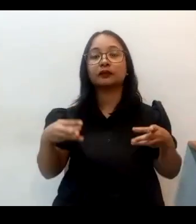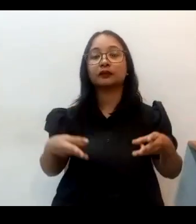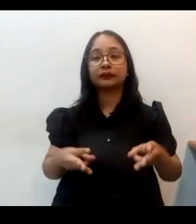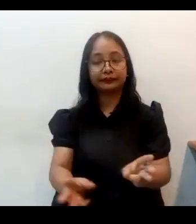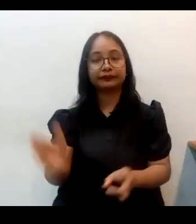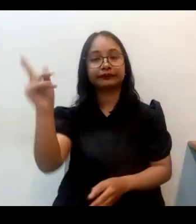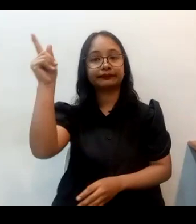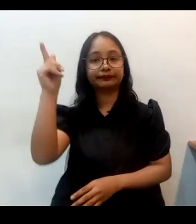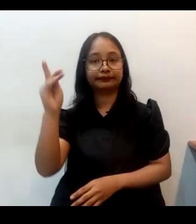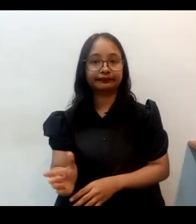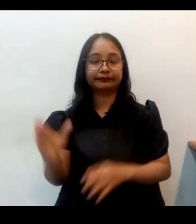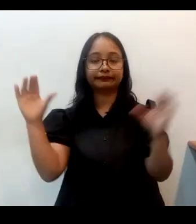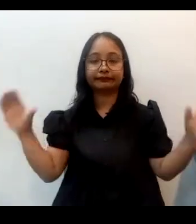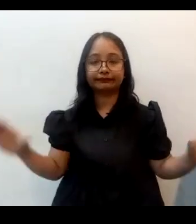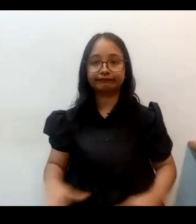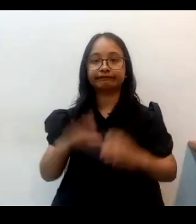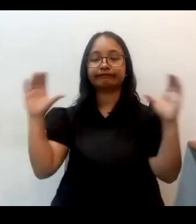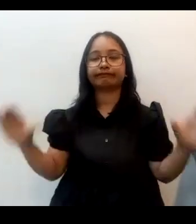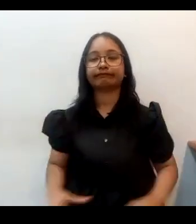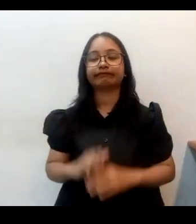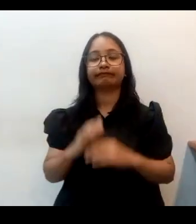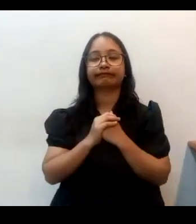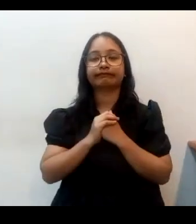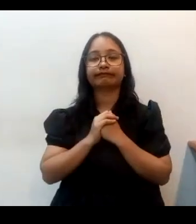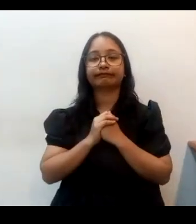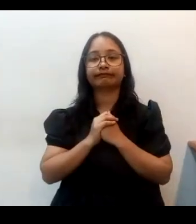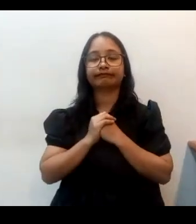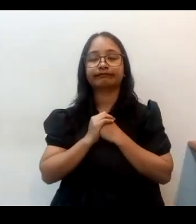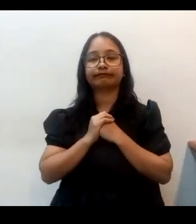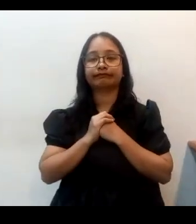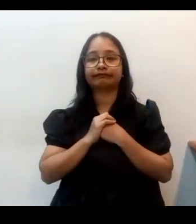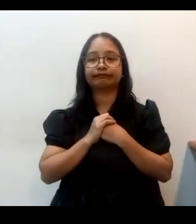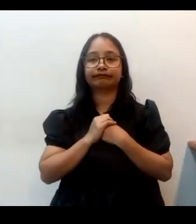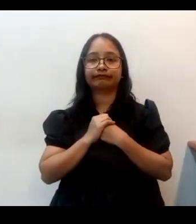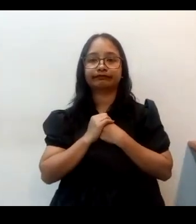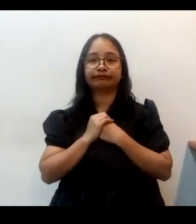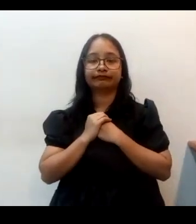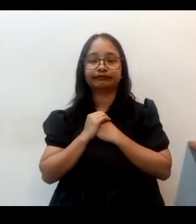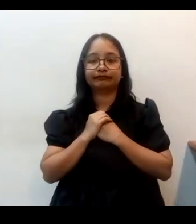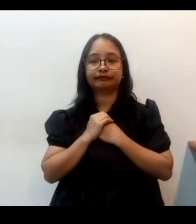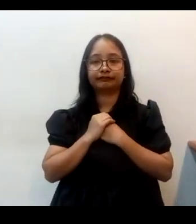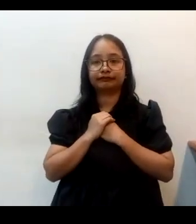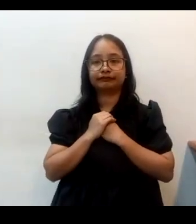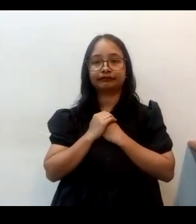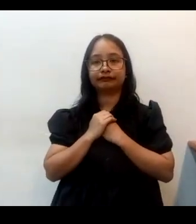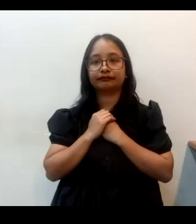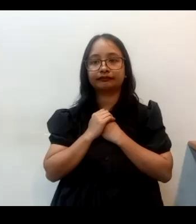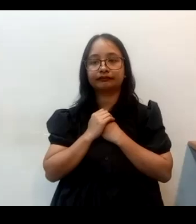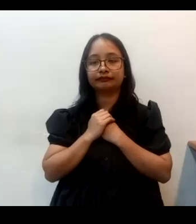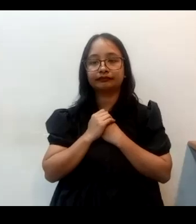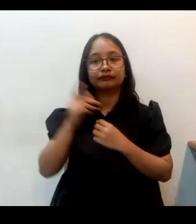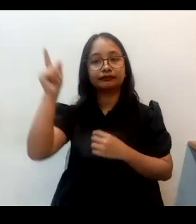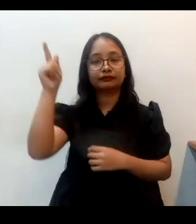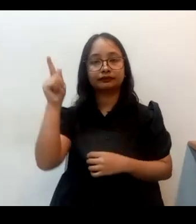sermon, 3,000 naligtas at 5,000 yung naligtas. Ganun po kumilos yung Diyos. Why not to us? Kaya bakit hindi para sa atin?